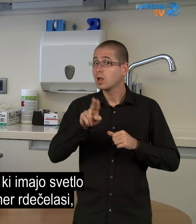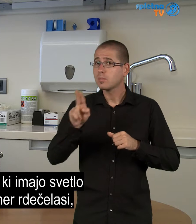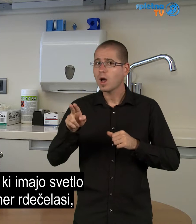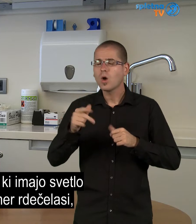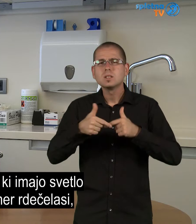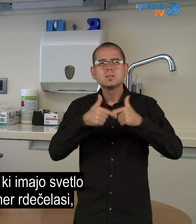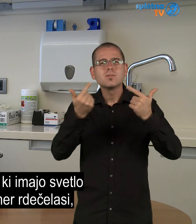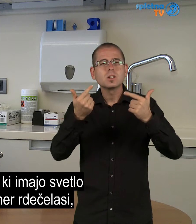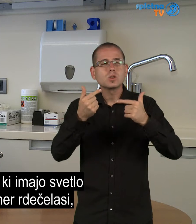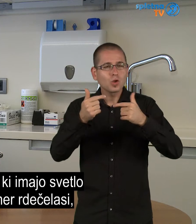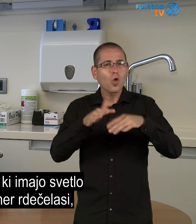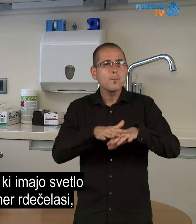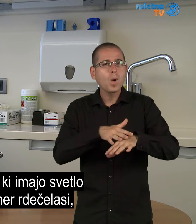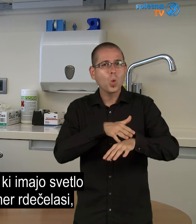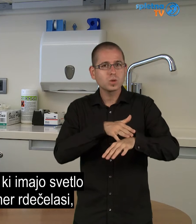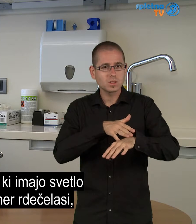imajo svetlo polt,